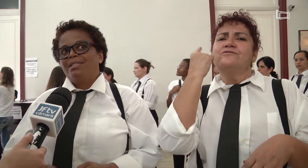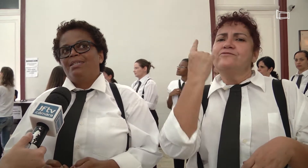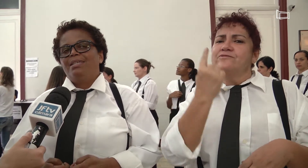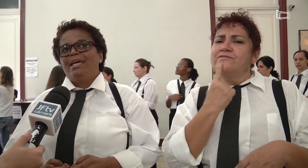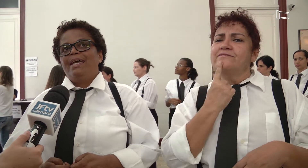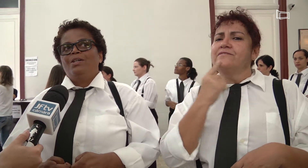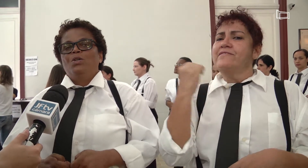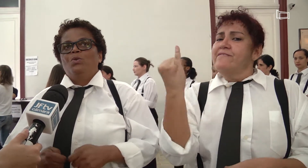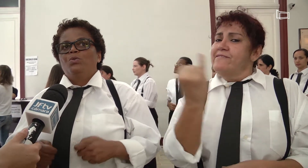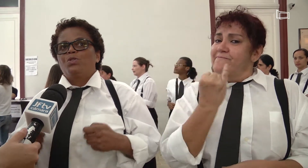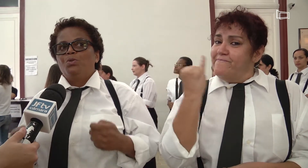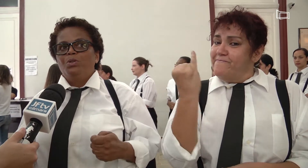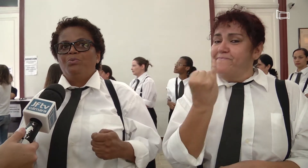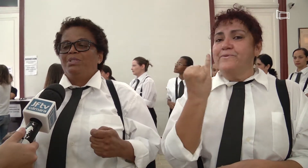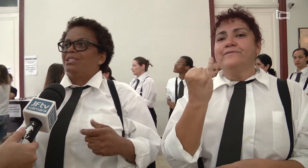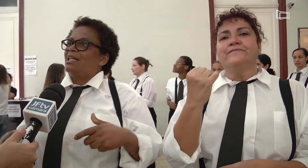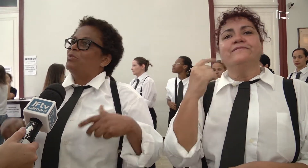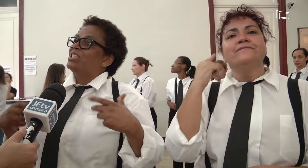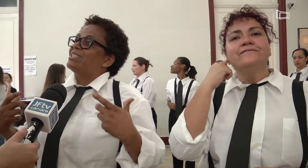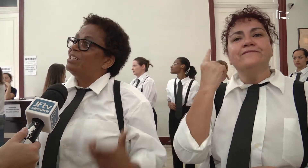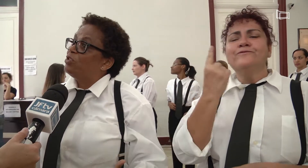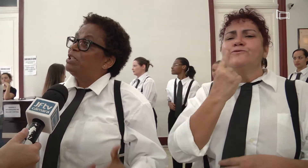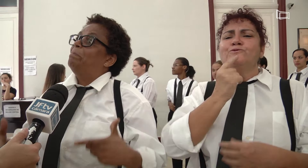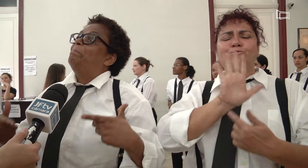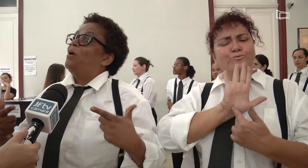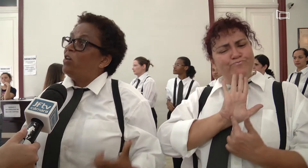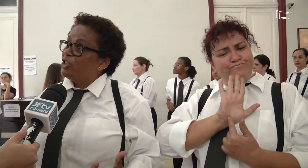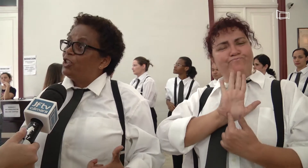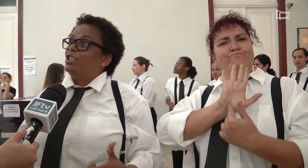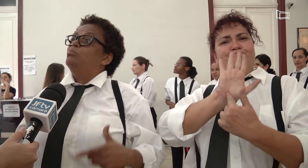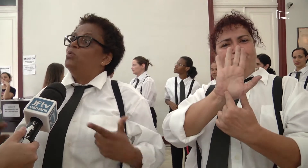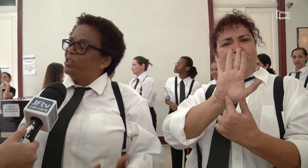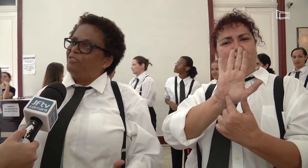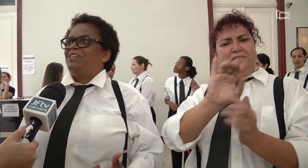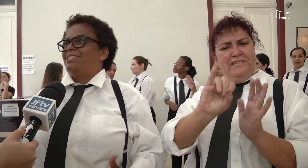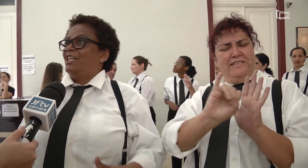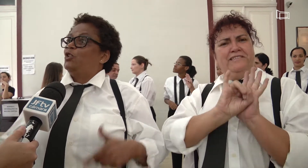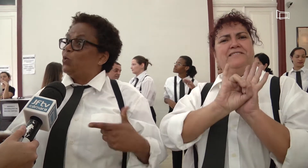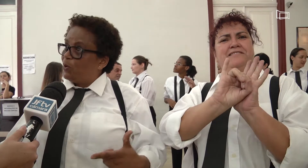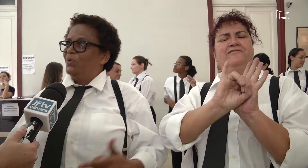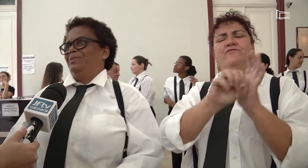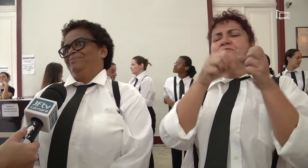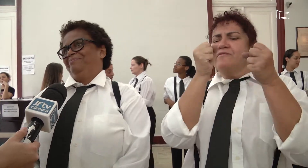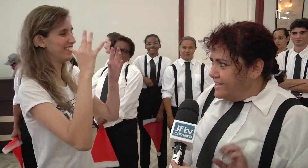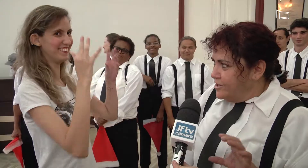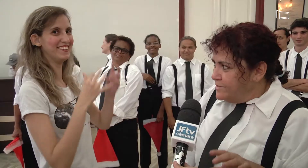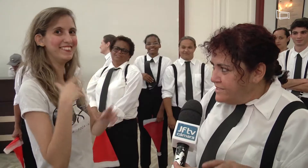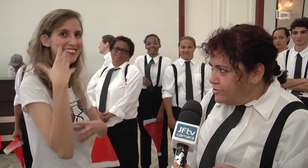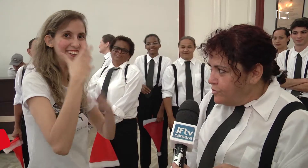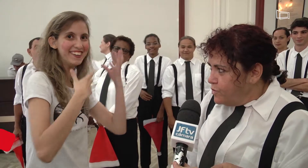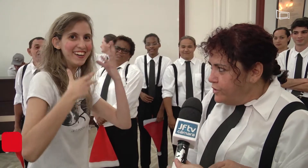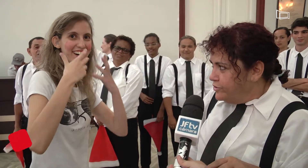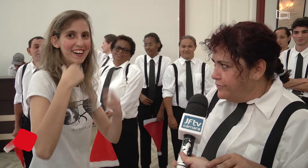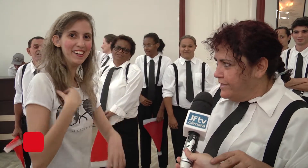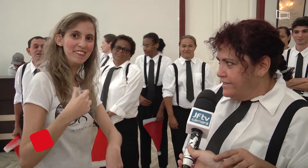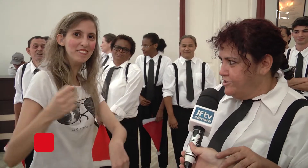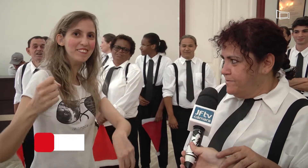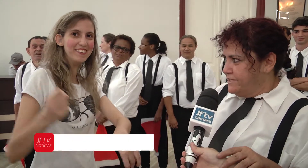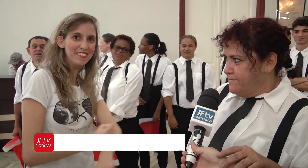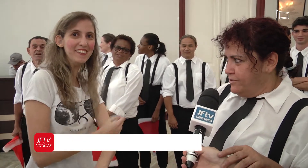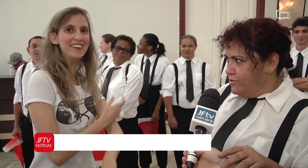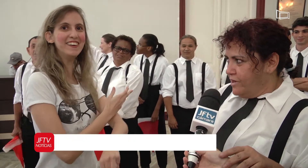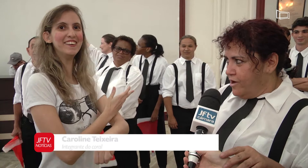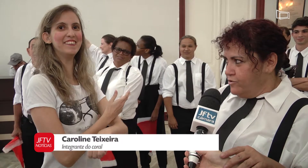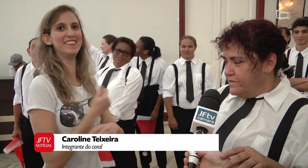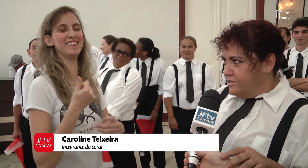importância que é o surdo está mostrando que pode e muito fazer tudo. Eu me sinto muito feliz